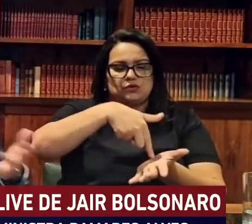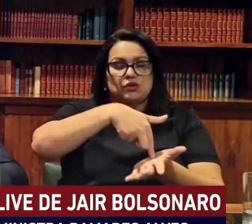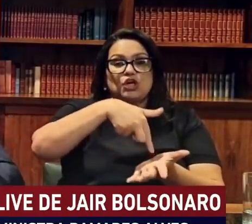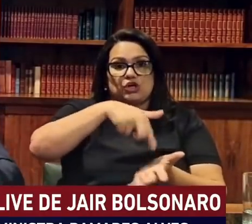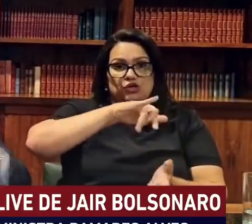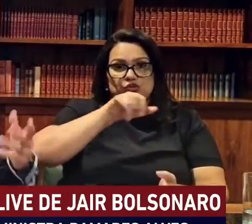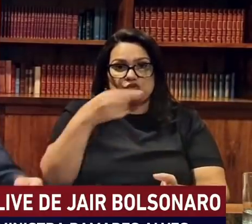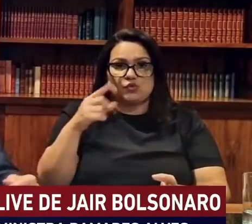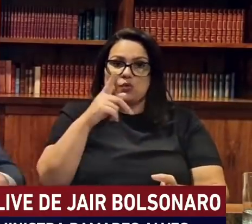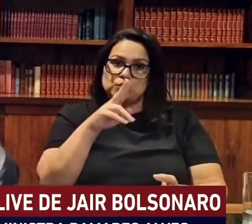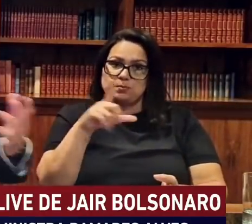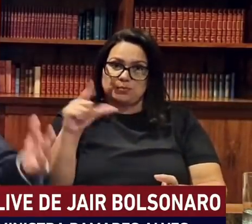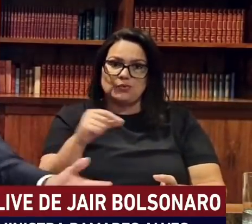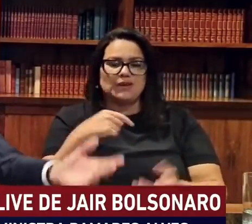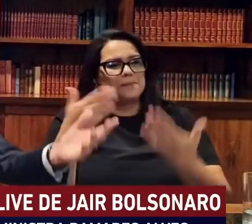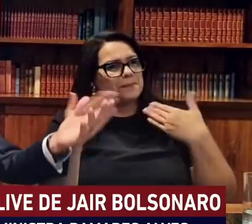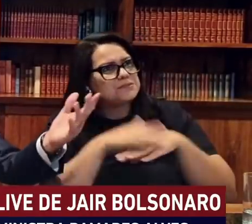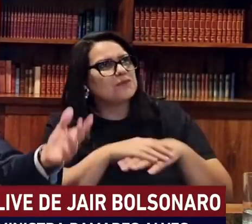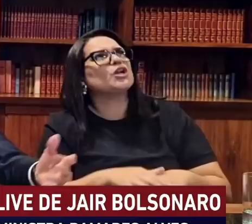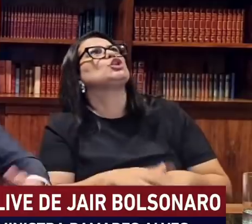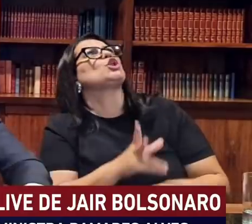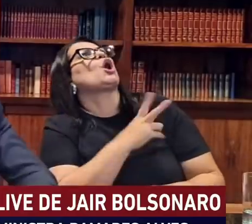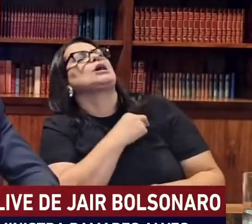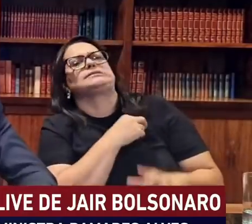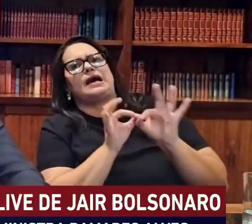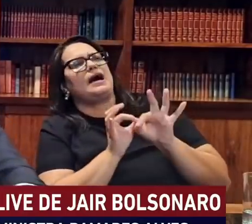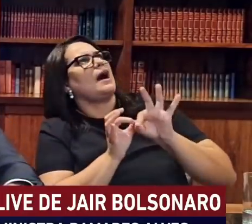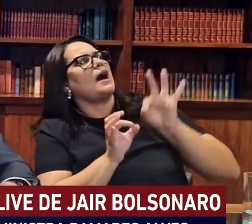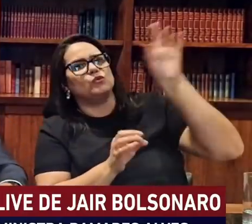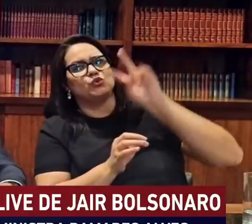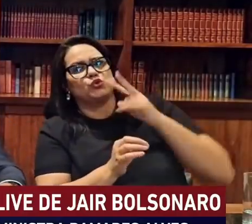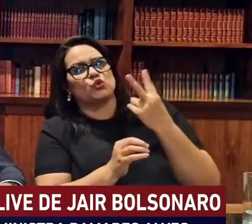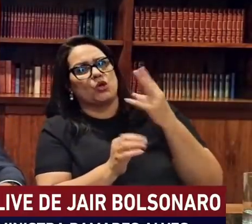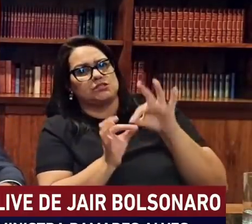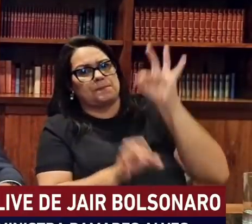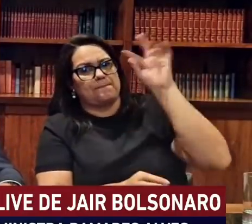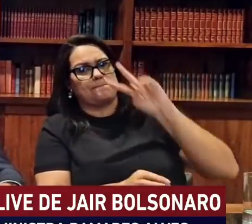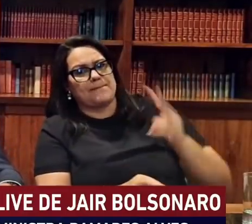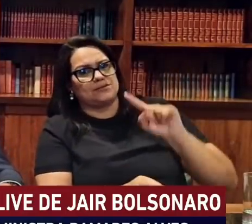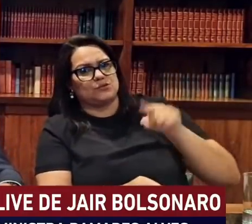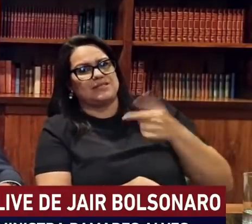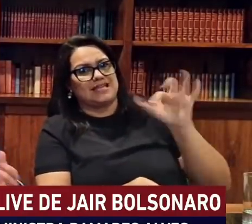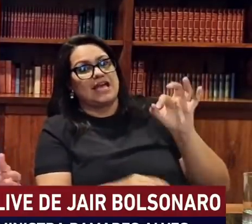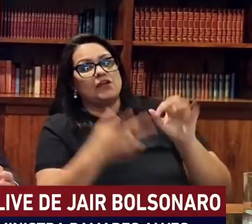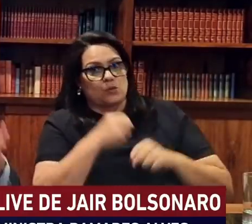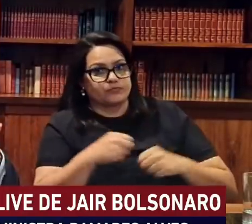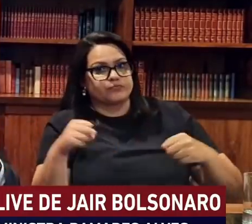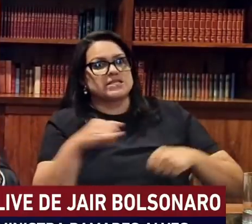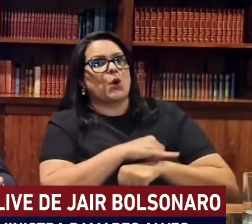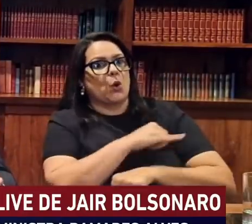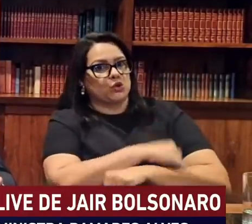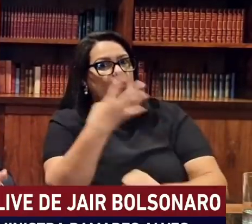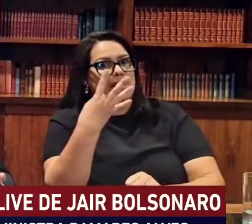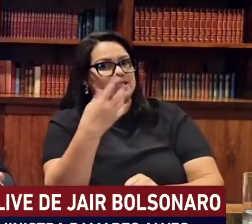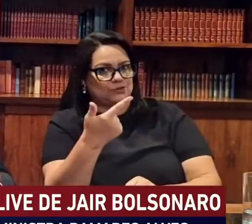papo com o Jaziel, foi bacana pra caramba, brinquei com ele, olha o tamanho do bicho aí, pô. Tá? E ele engordou, ele falou que engordou 42 quilos. Mas